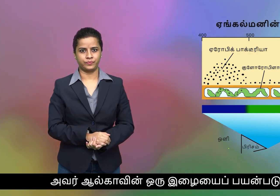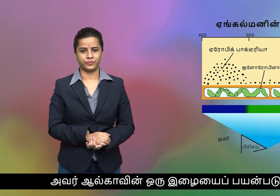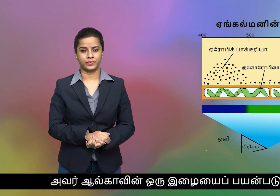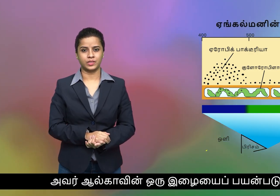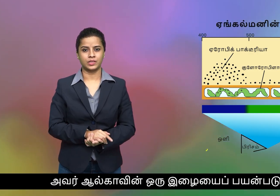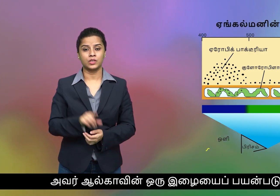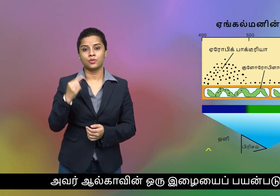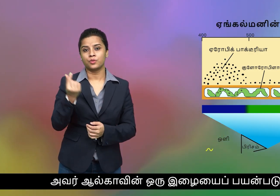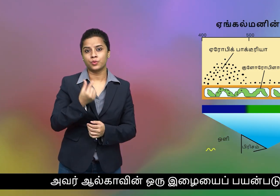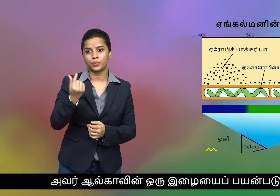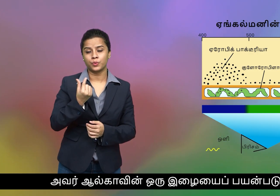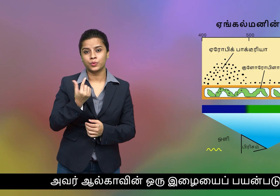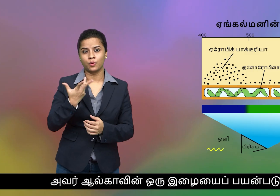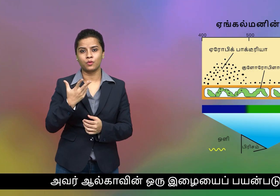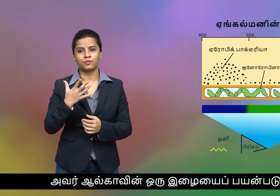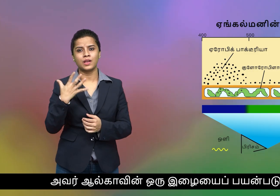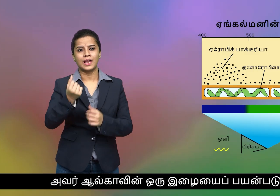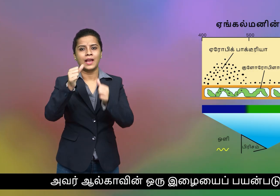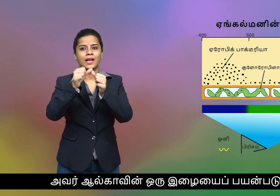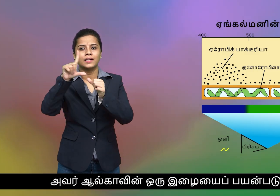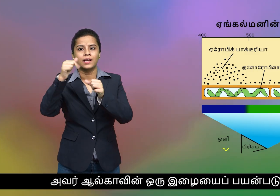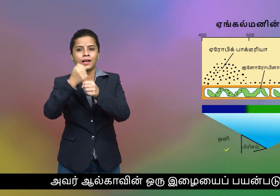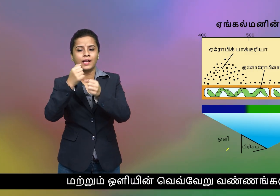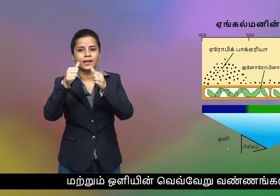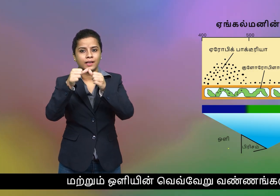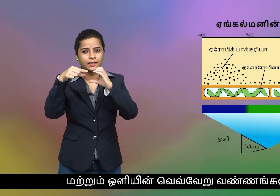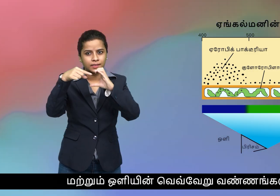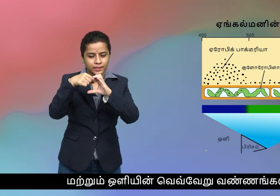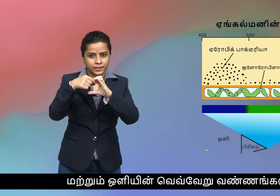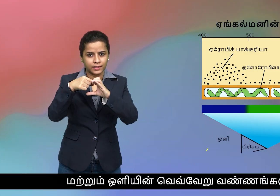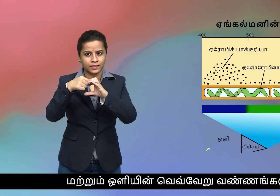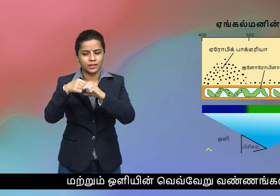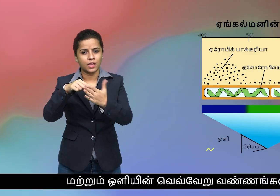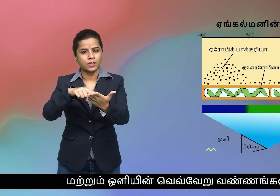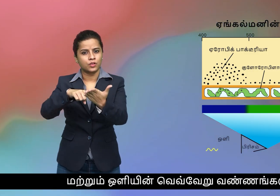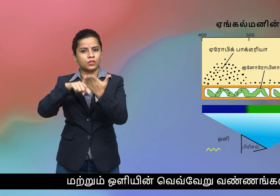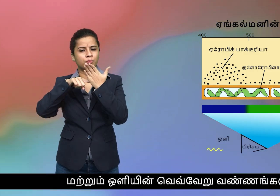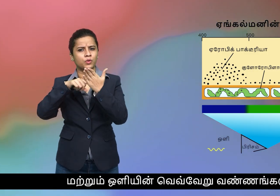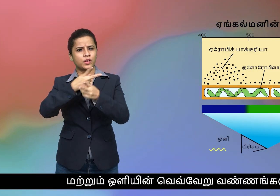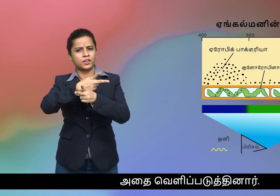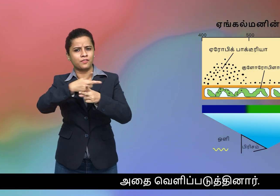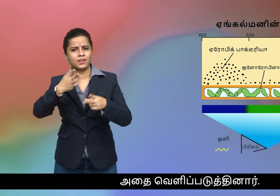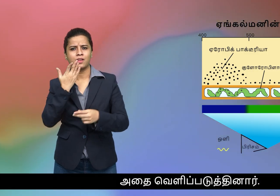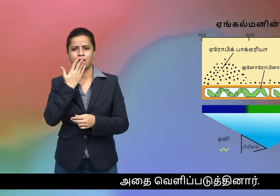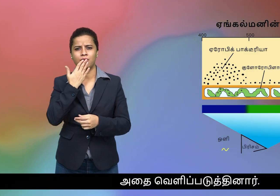அவர் ஆல்காவின் ஒரு இழையை பயன்படுத்தினார் மற்றும் ஒளியின் வெவ்வேறு வண்ணங்களுக்கு அதை